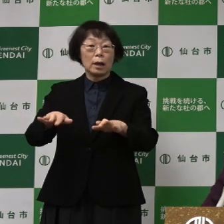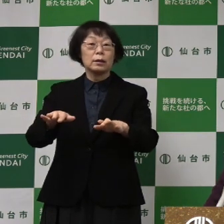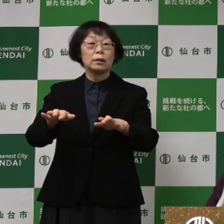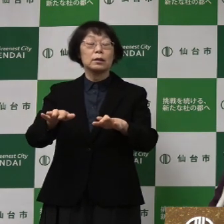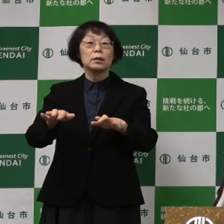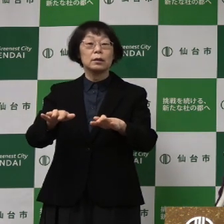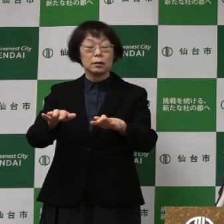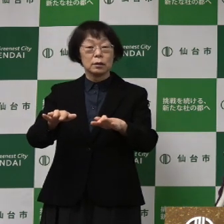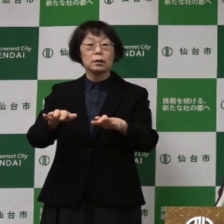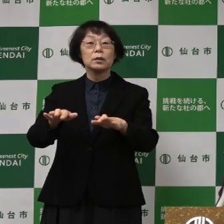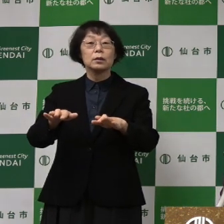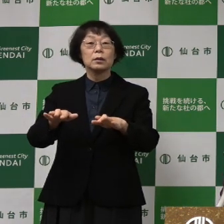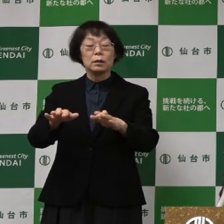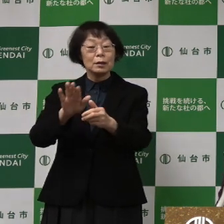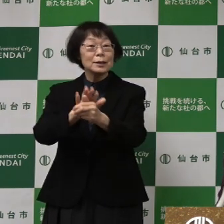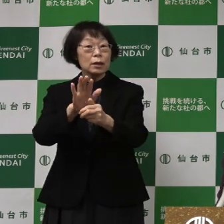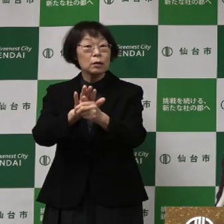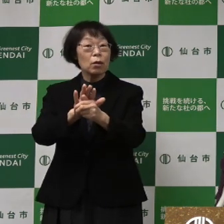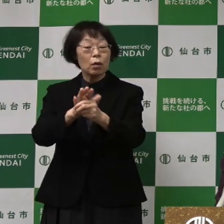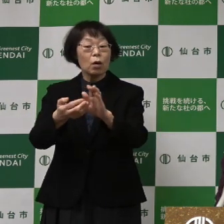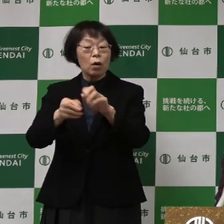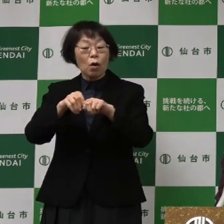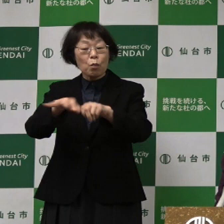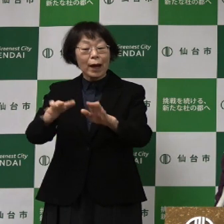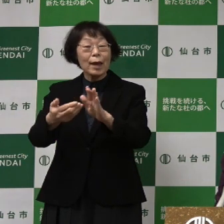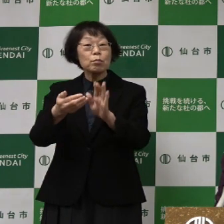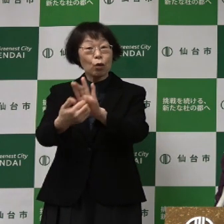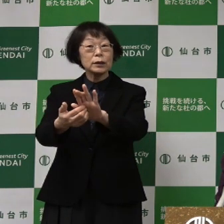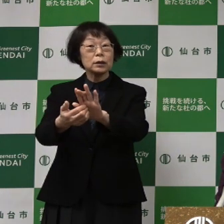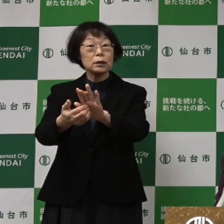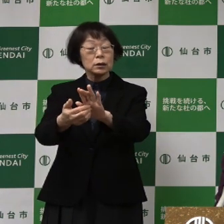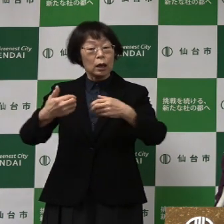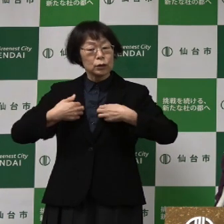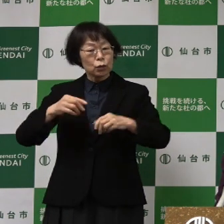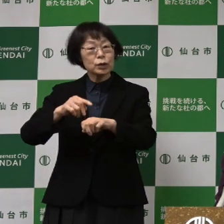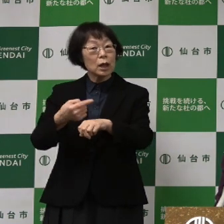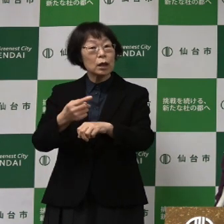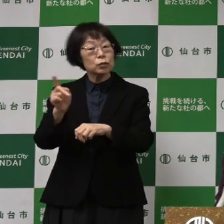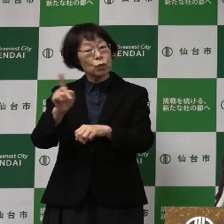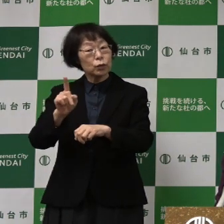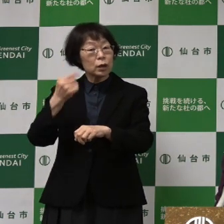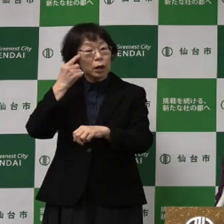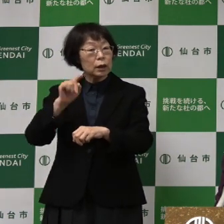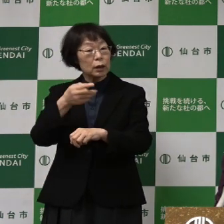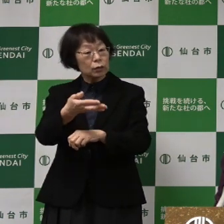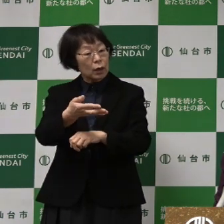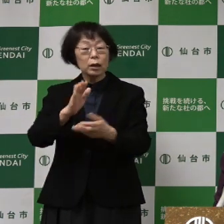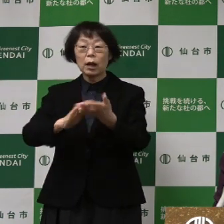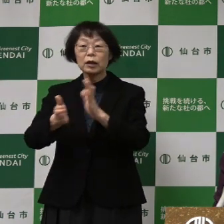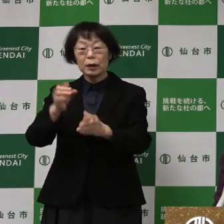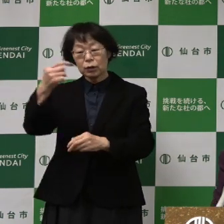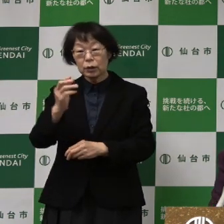その市へのまん延防止等重点措置の適用の必要性についてはどう考えていらっしゃるのか、改めて教えて